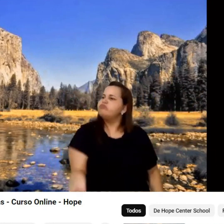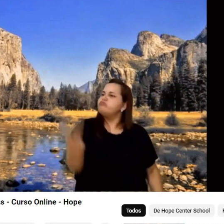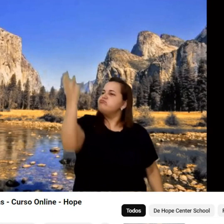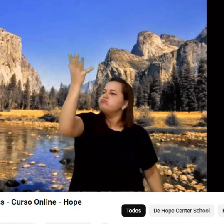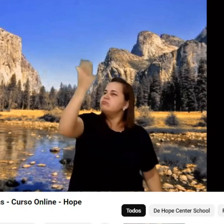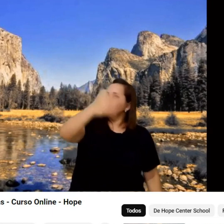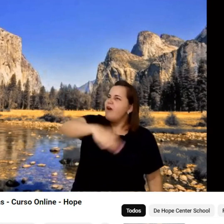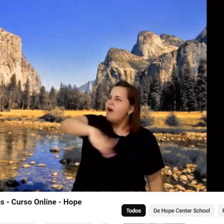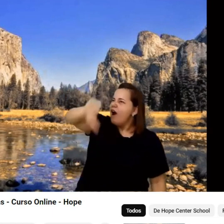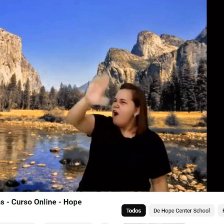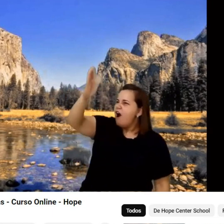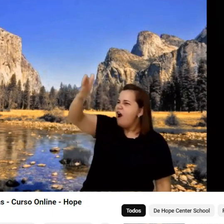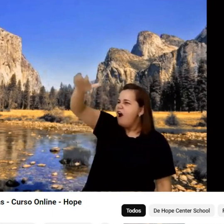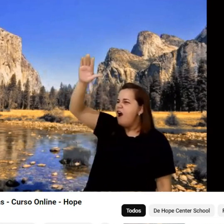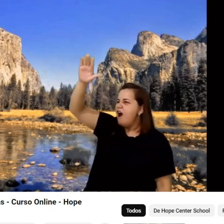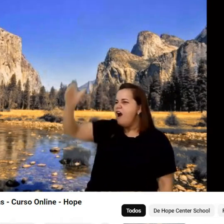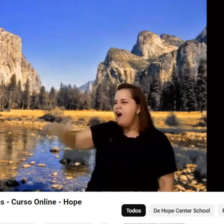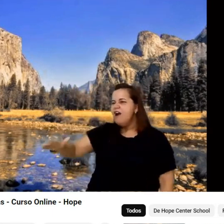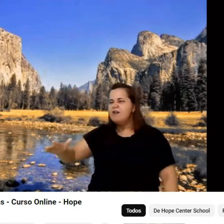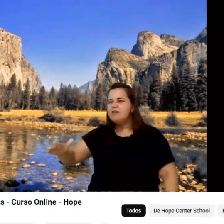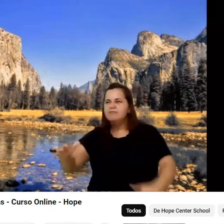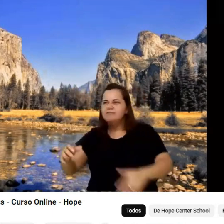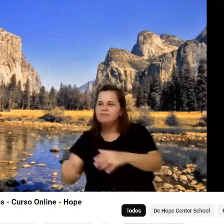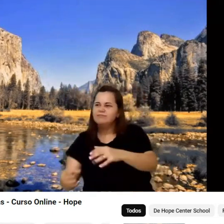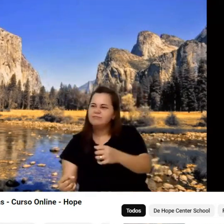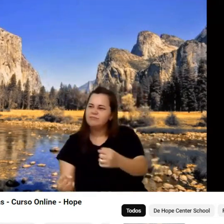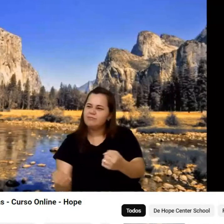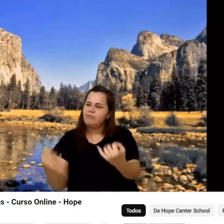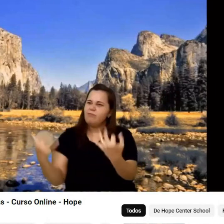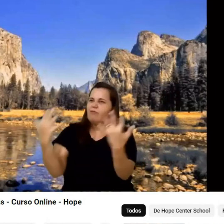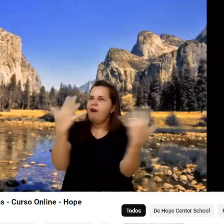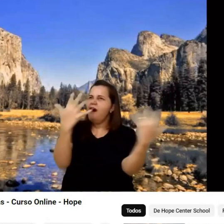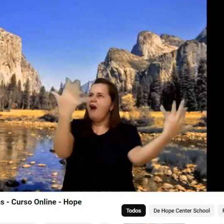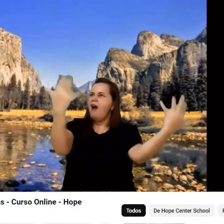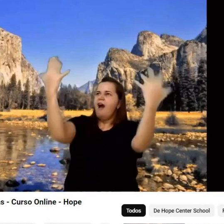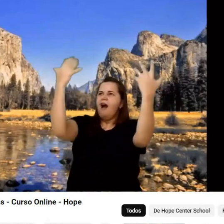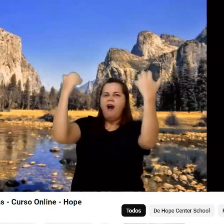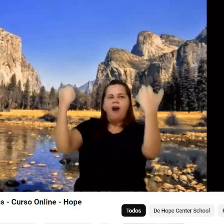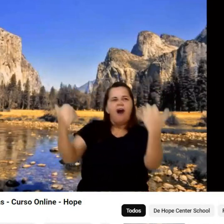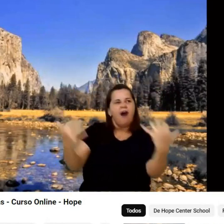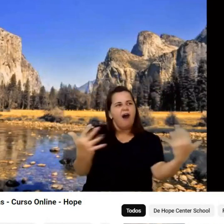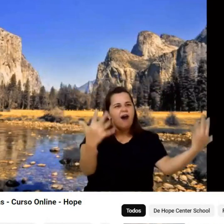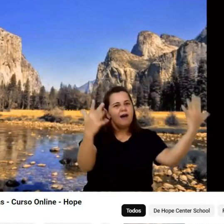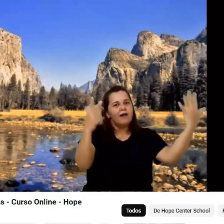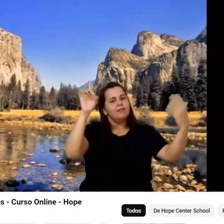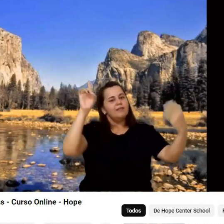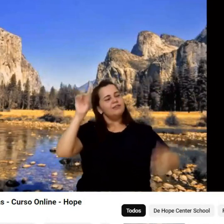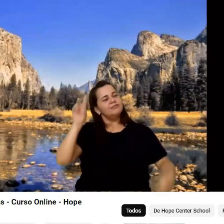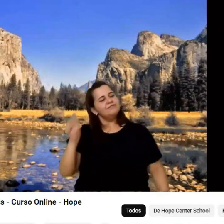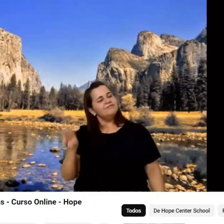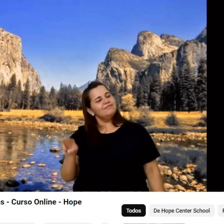ele faz montanhas mais altas ainda, e alguns morros,